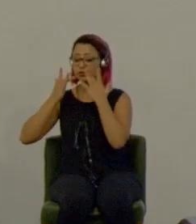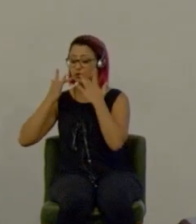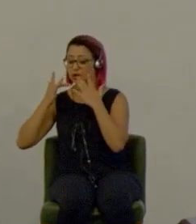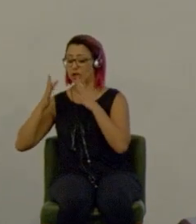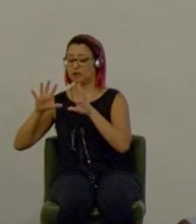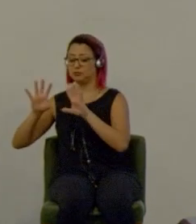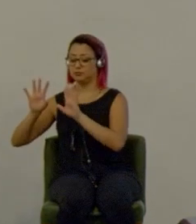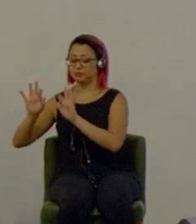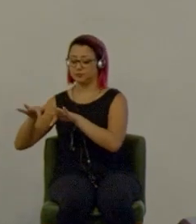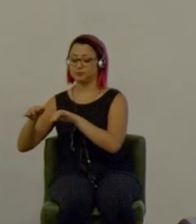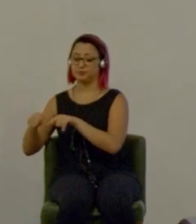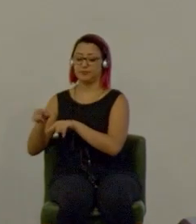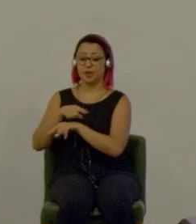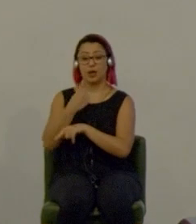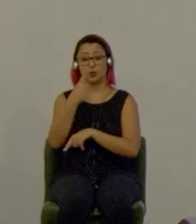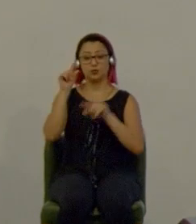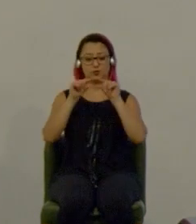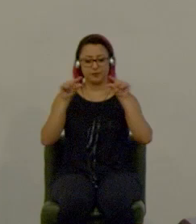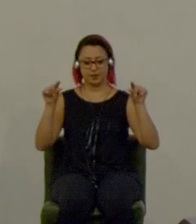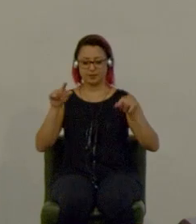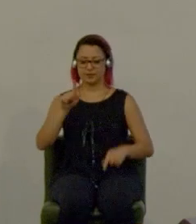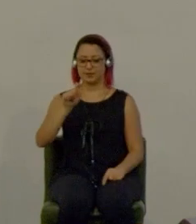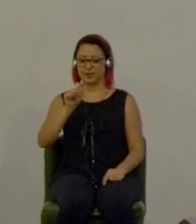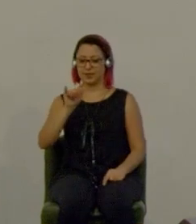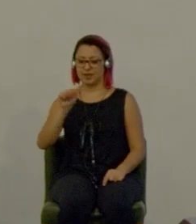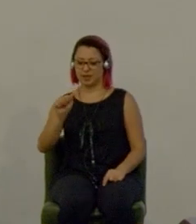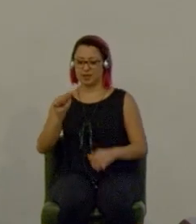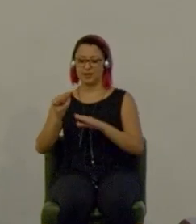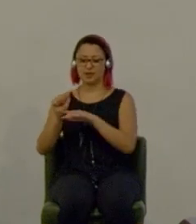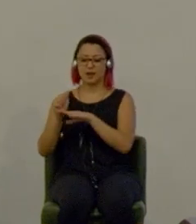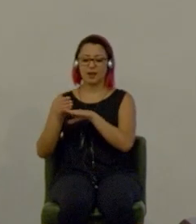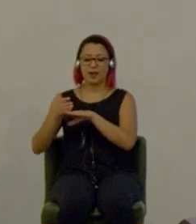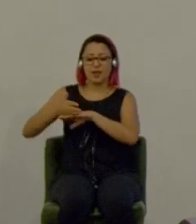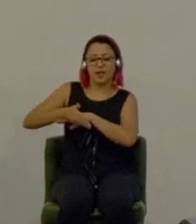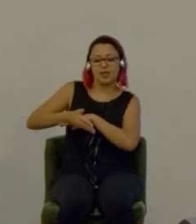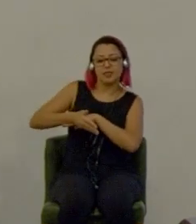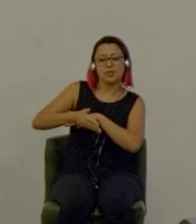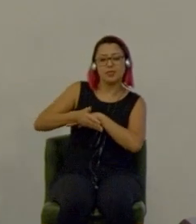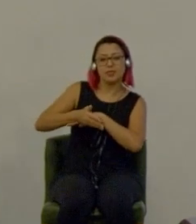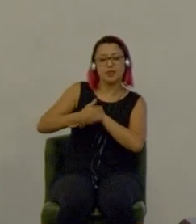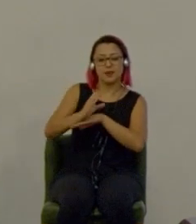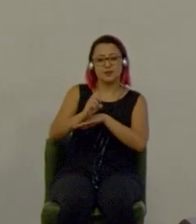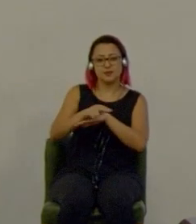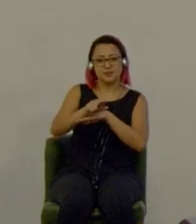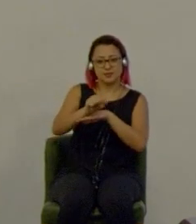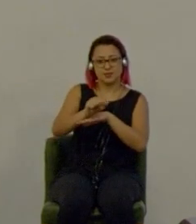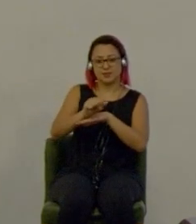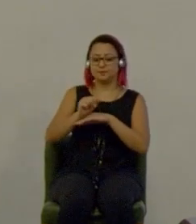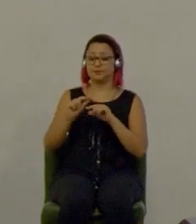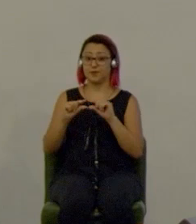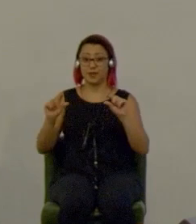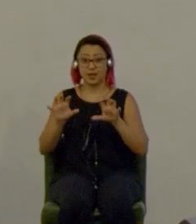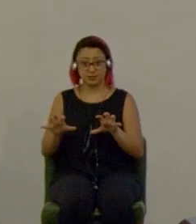entre en scène ». Et quand Gaïa entre en scène, c'est ces deux questions dont on